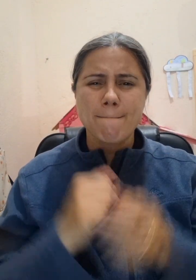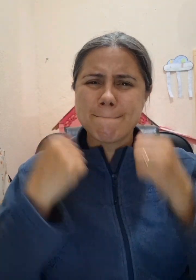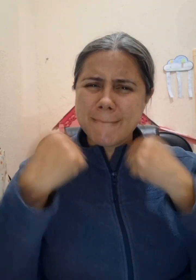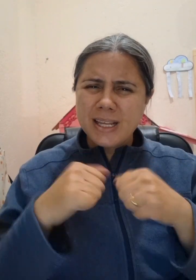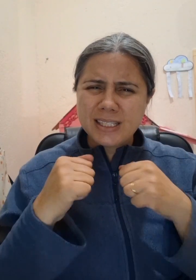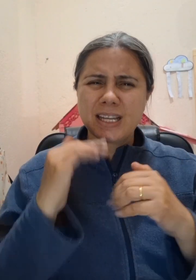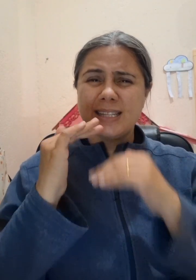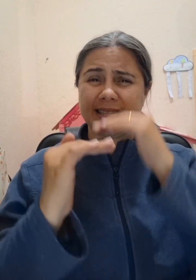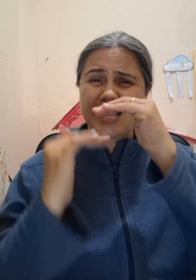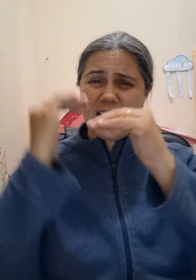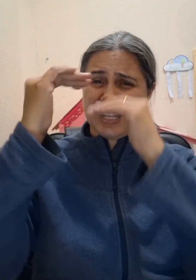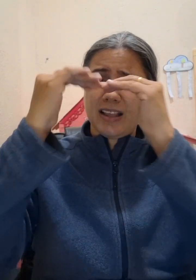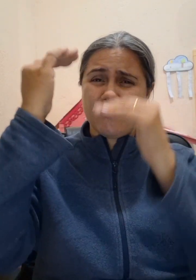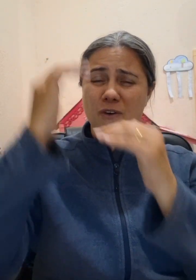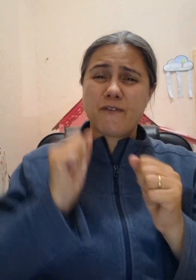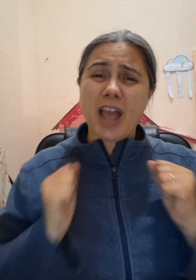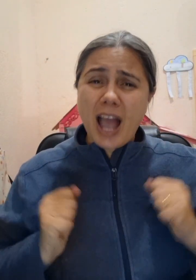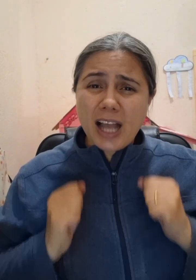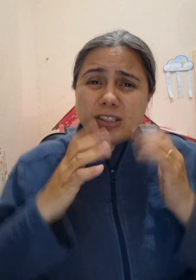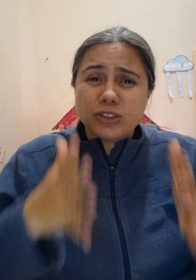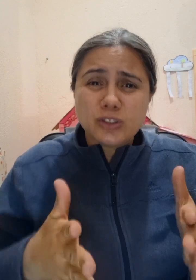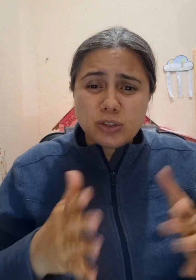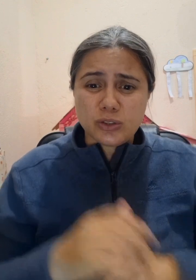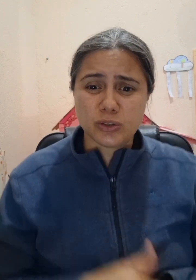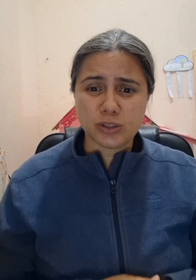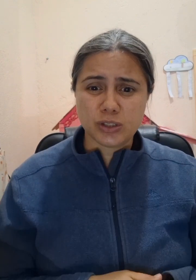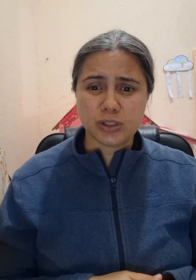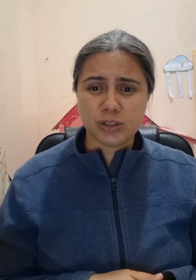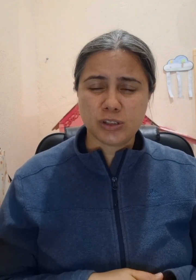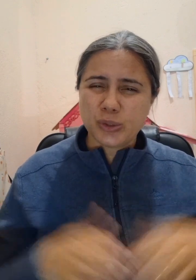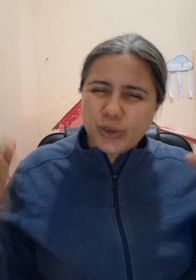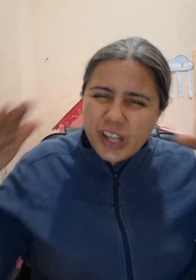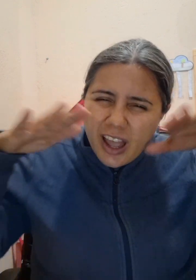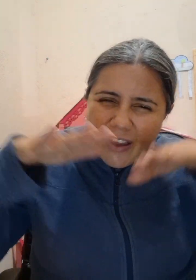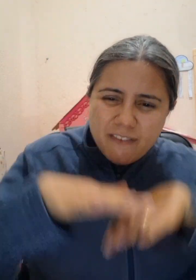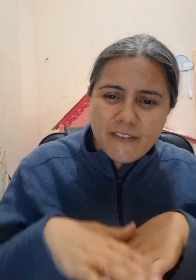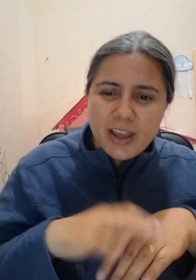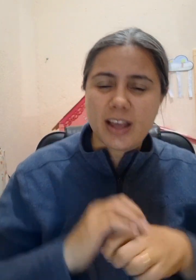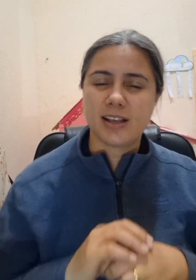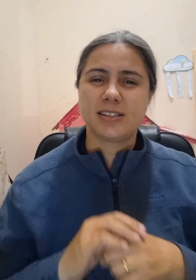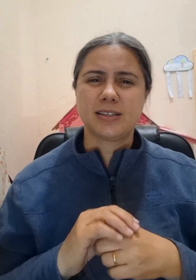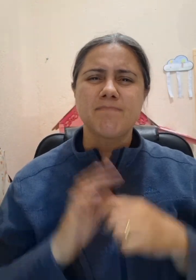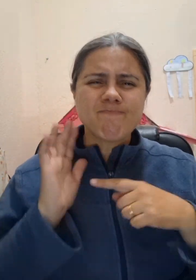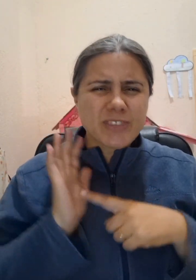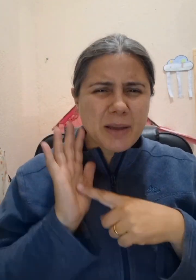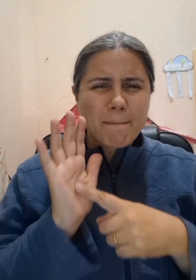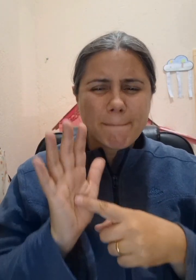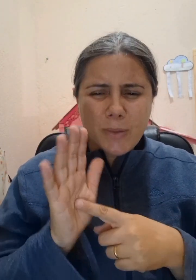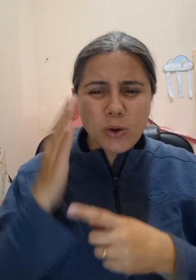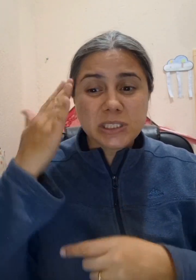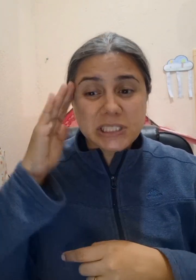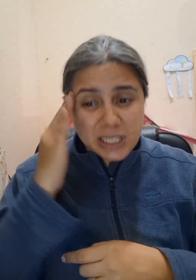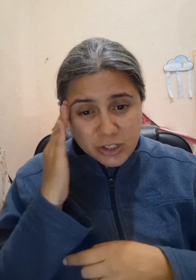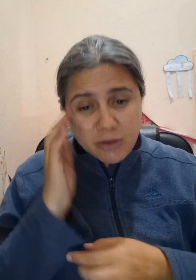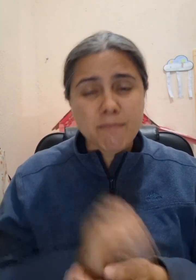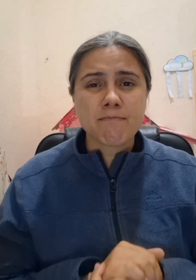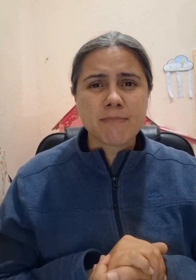Os crentes precisam desenvolver atitudes reverentes que